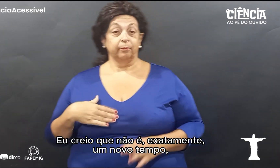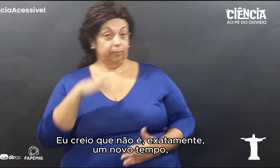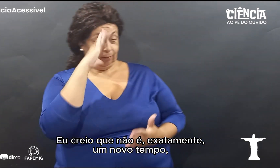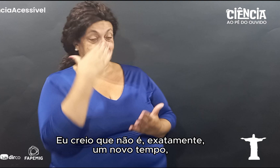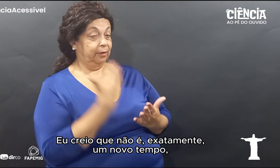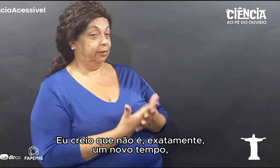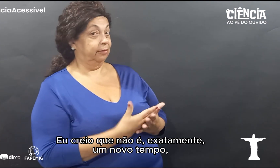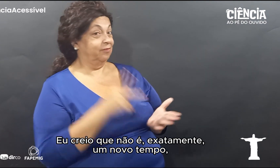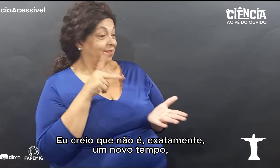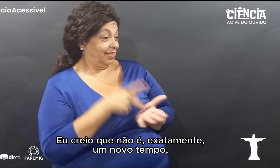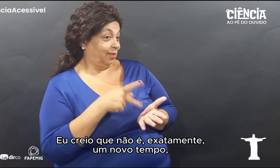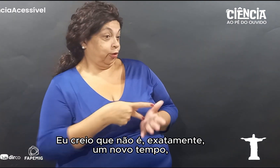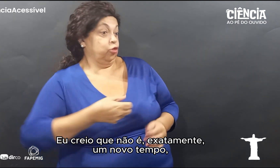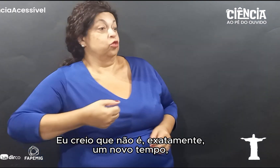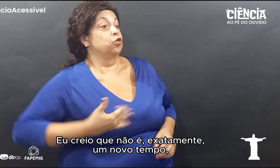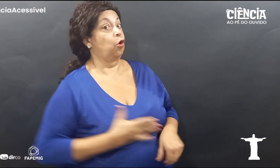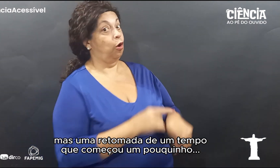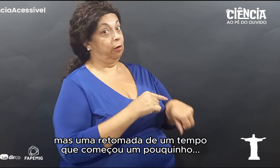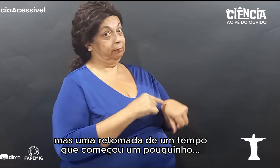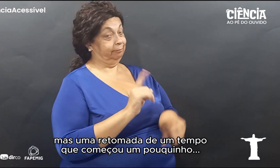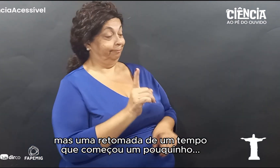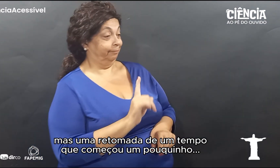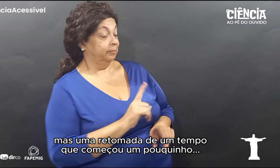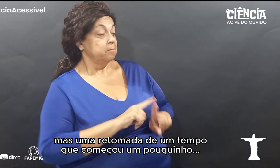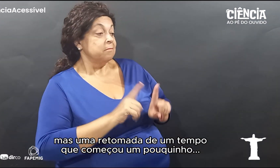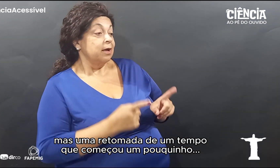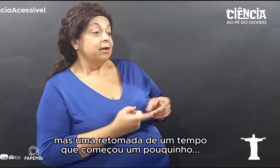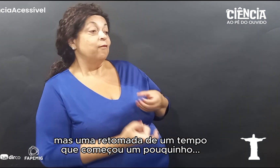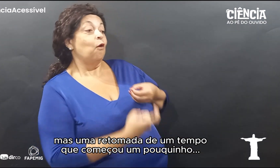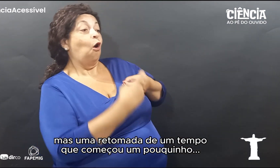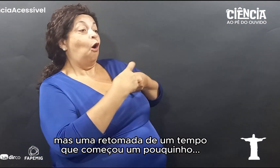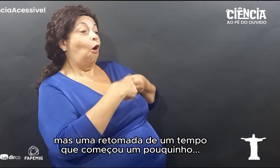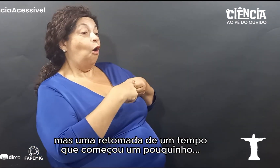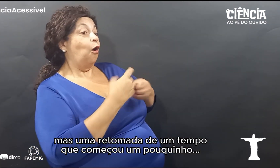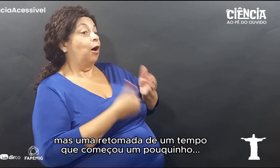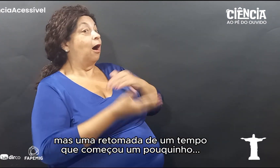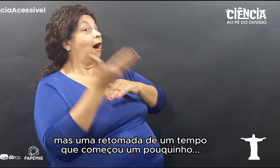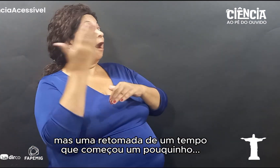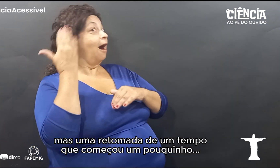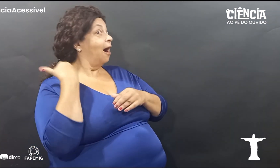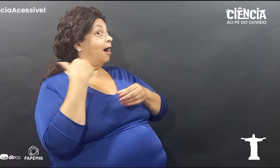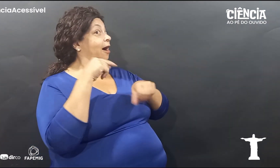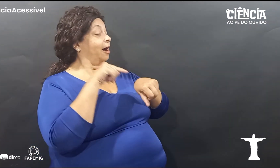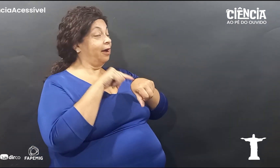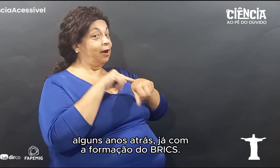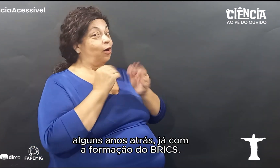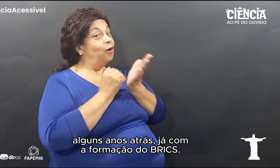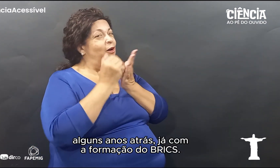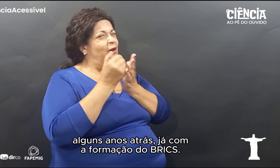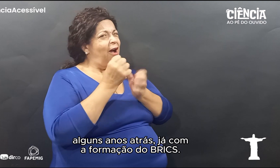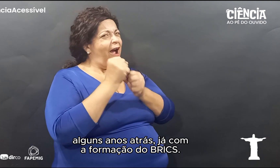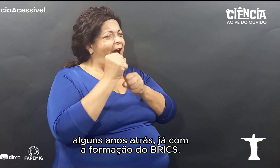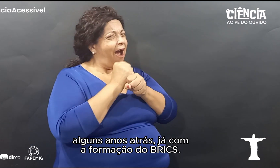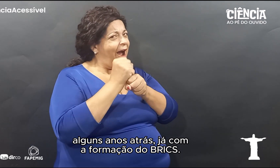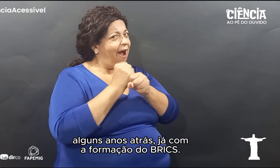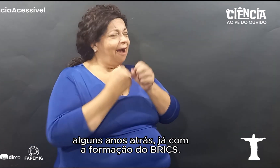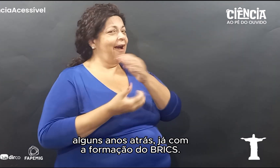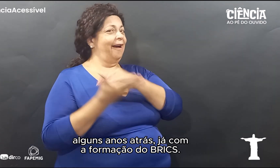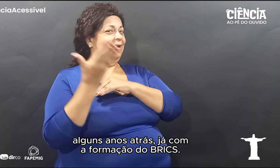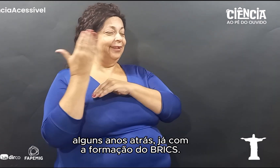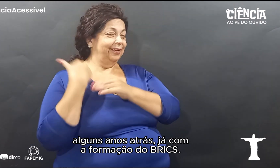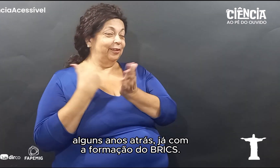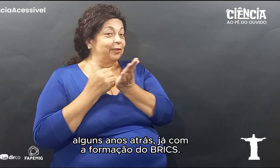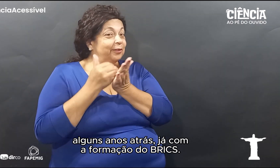não é exatamente um novo tempo, mas uma retomada de um tempo que começou um pouquinho, alguns anos atrás